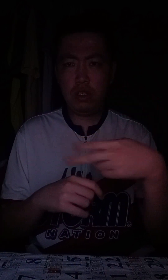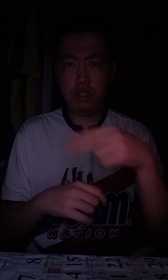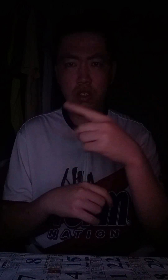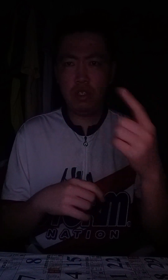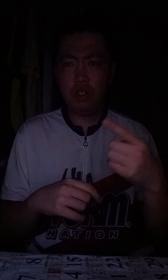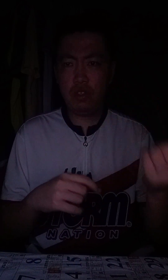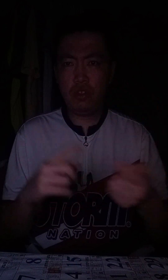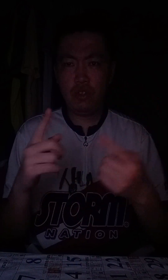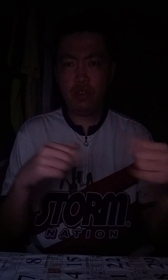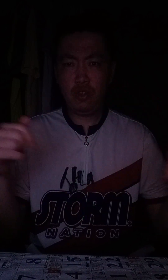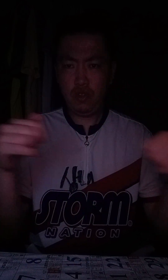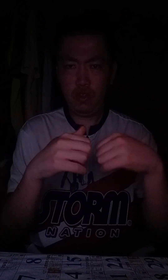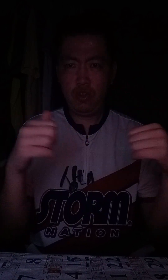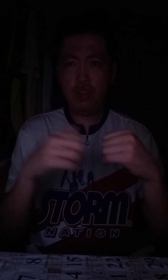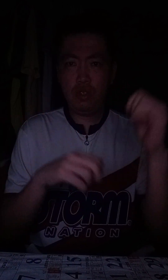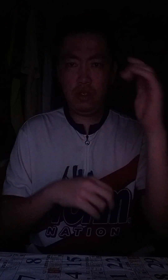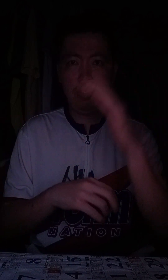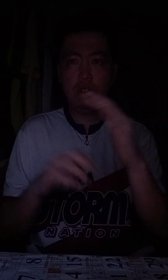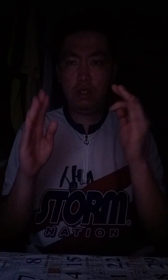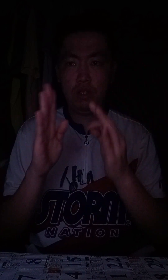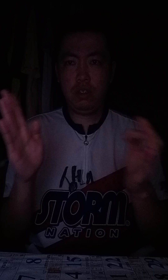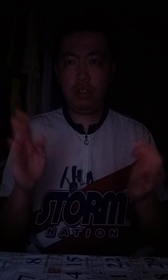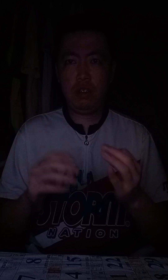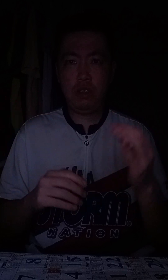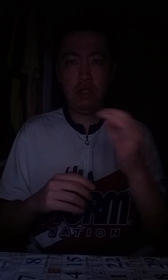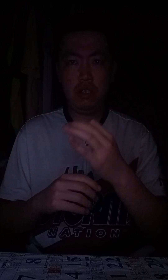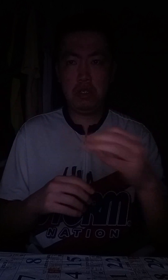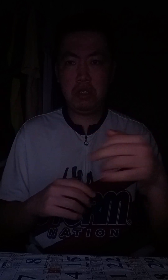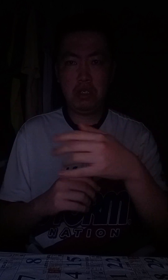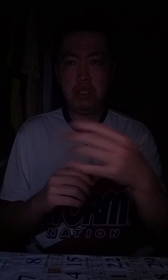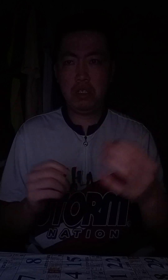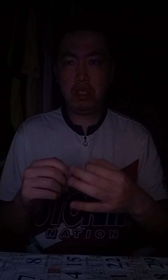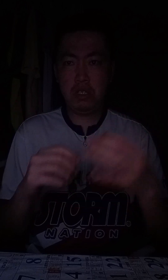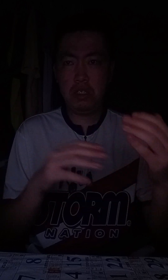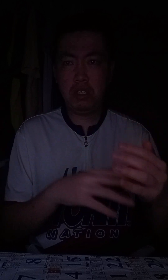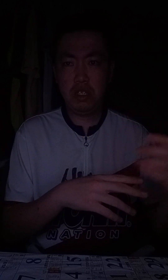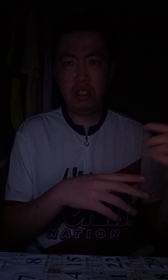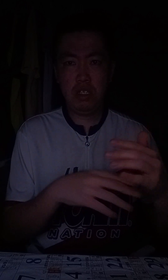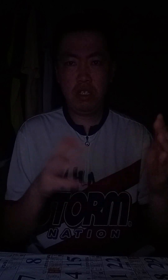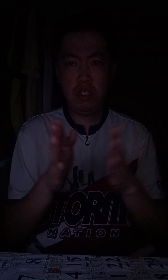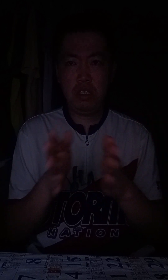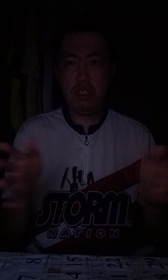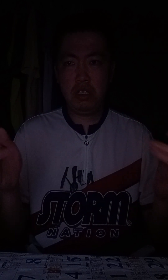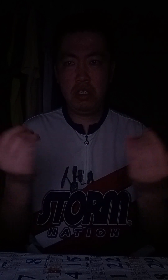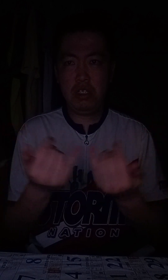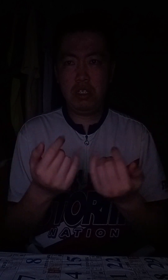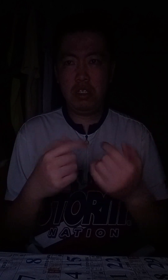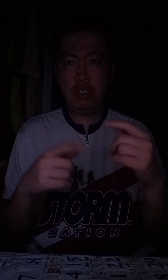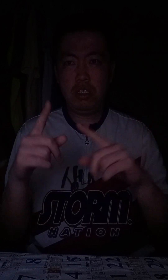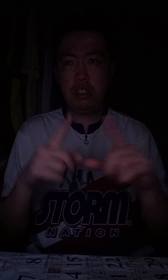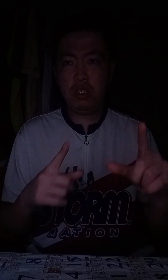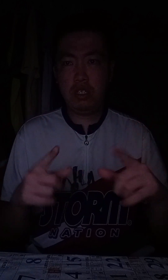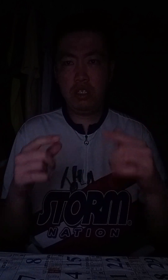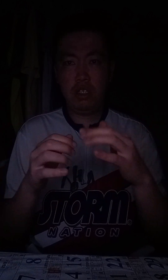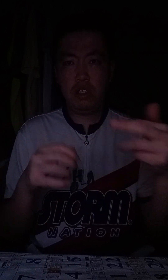연달아 부딪힌 걸로 조사됐습니다. 앞에 버스 쓰러지고 뒤에 줄줄이 다 근처 회사들 다 출근버스거든요.